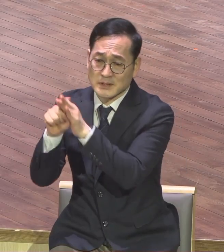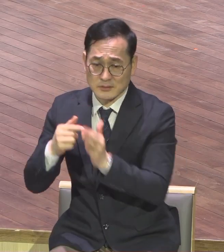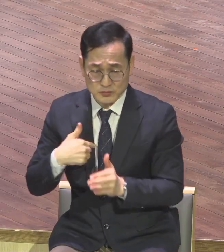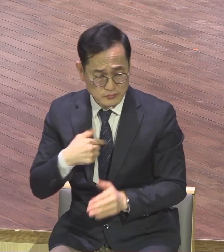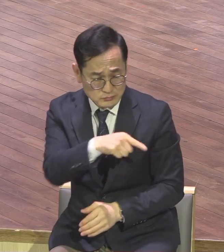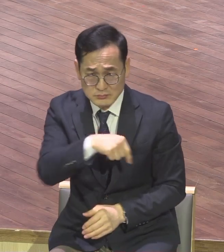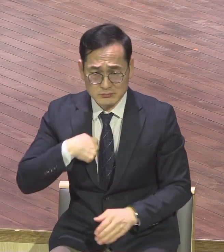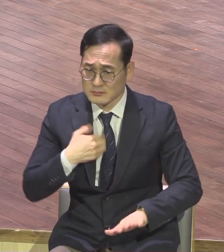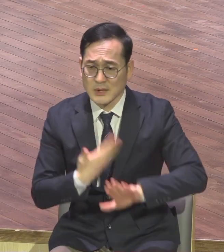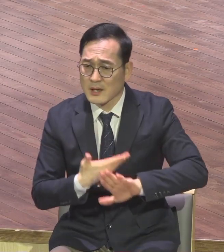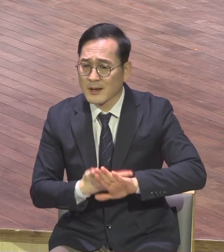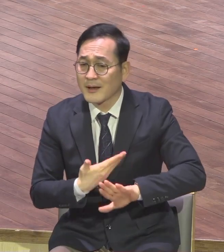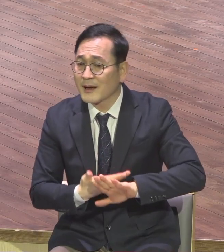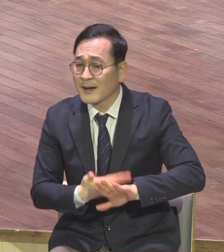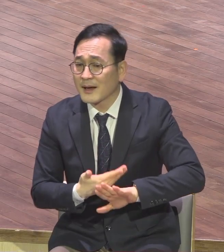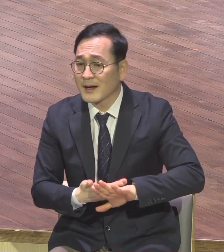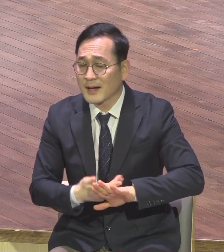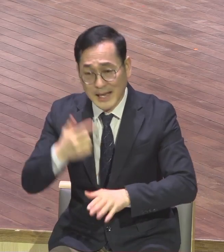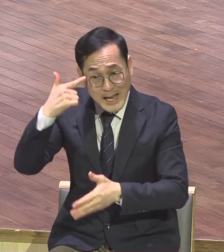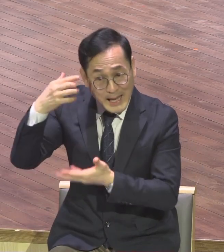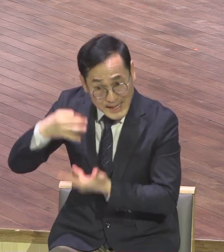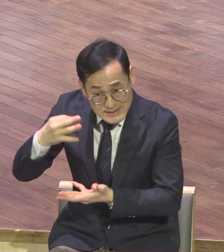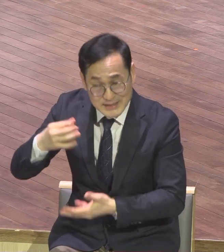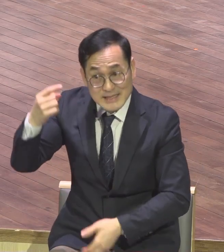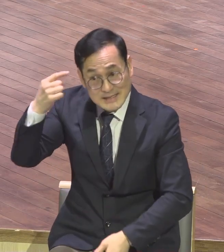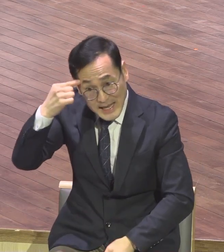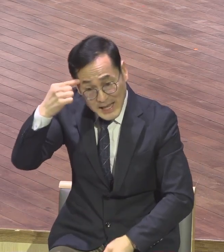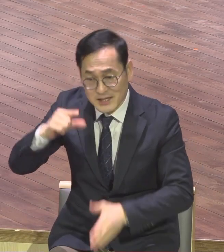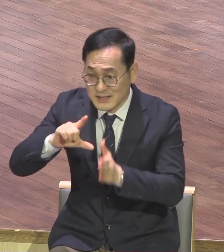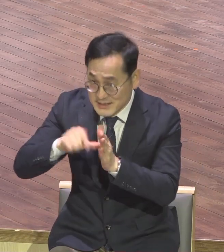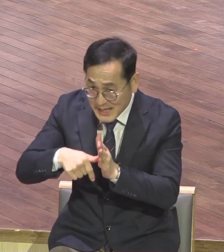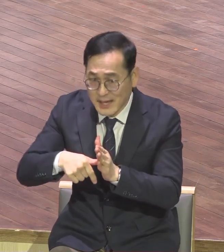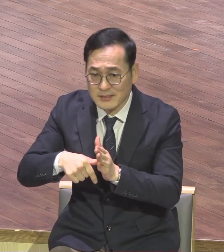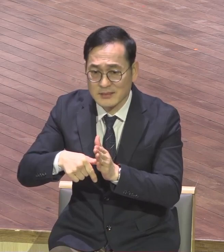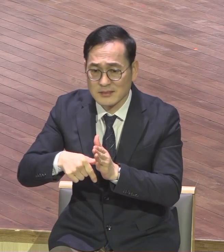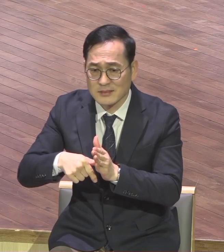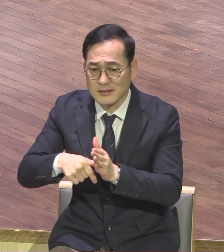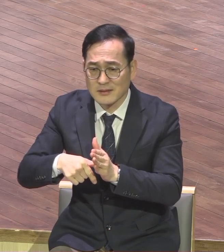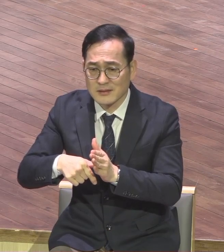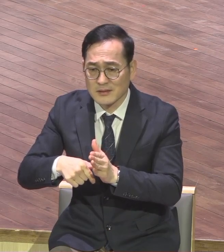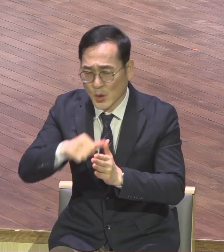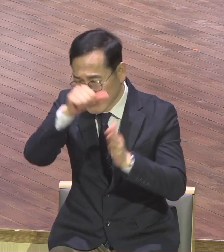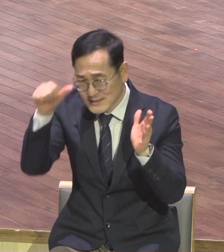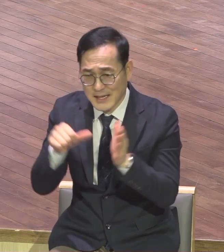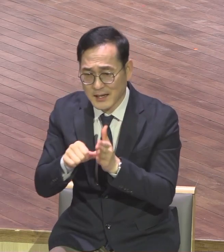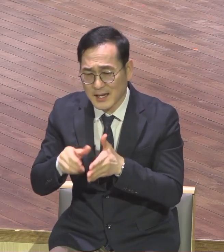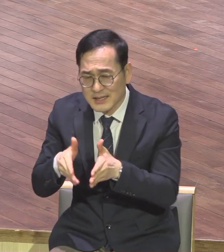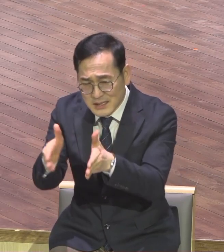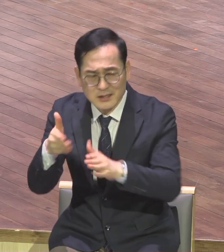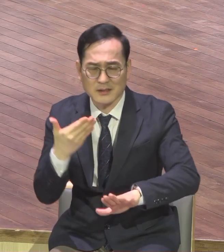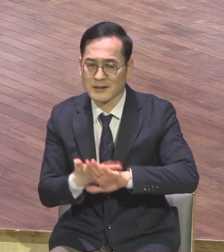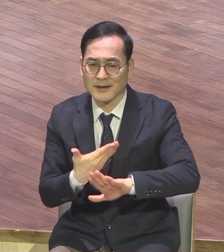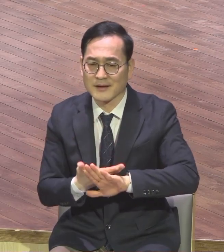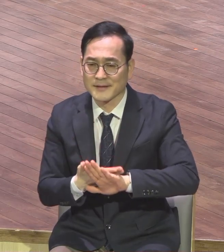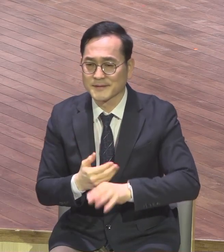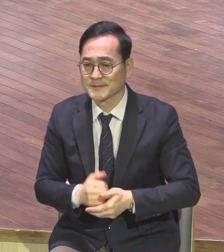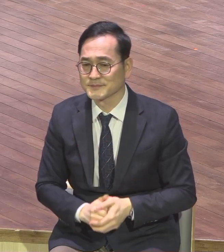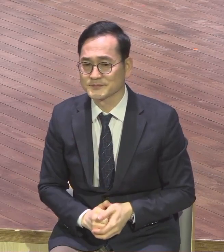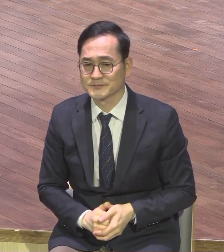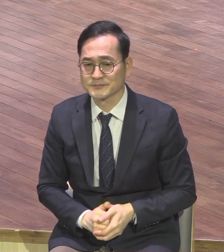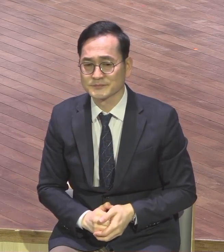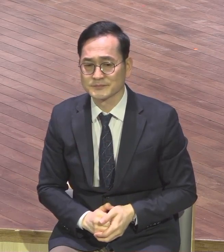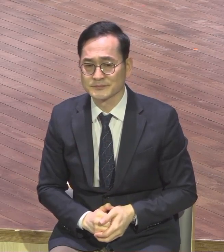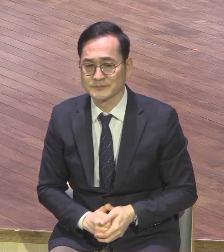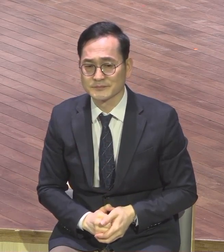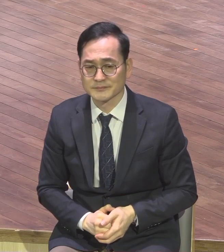달라요. 우선순위, 가치관, 물질관리, 시간관리, 인생관리가 완전히 다르다니까. 땅에 사는 사람들이